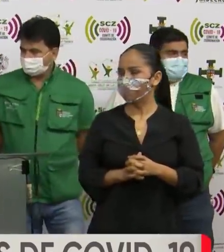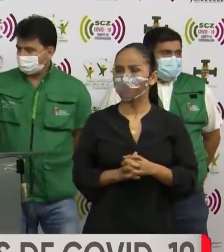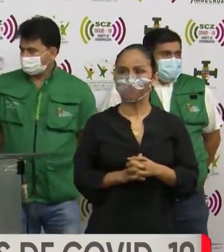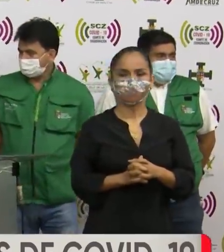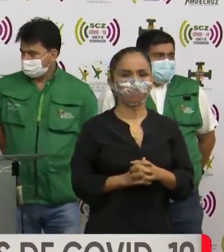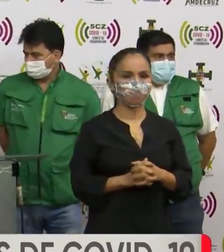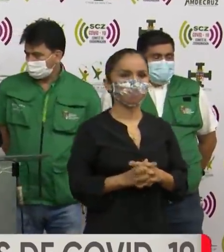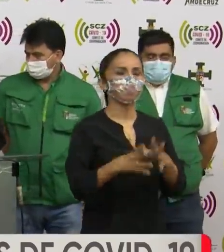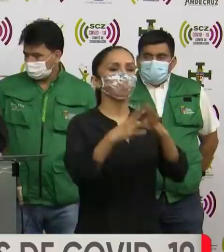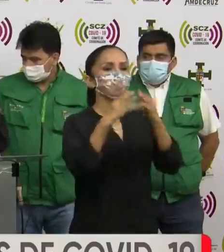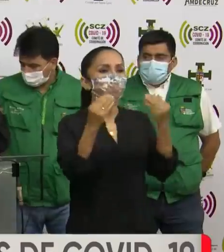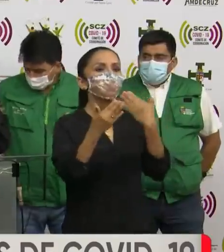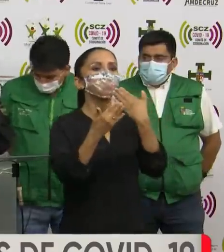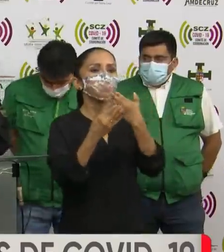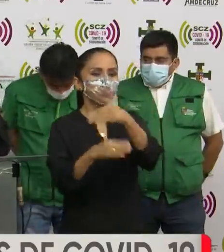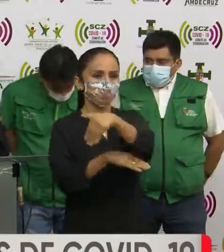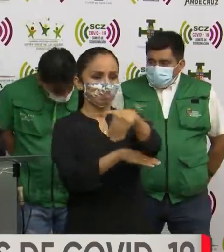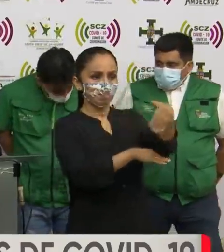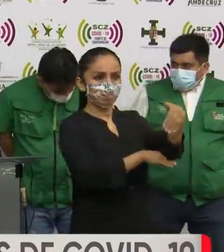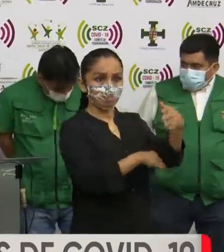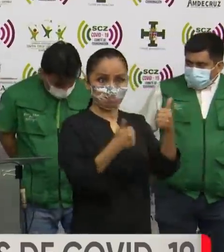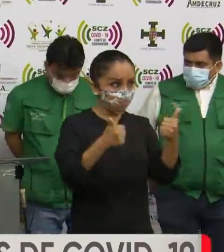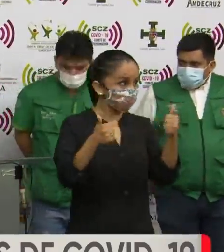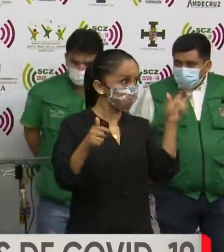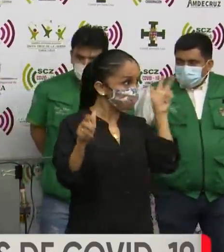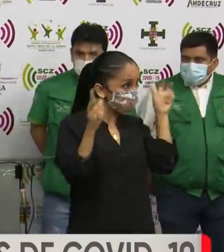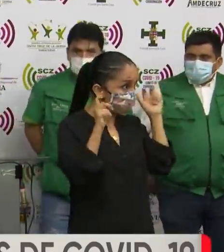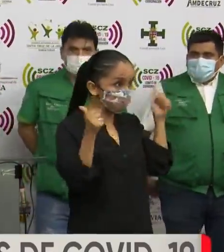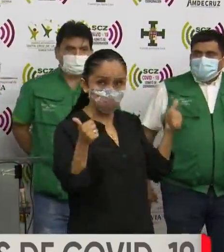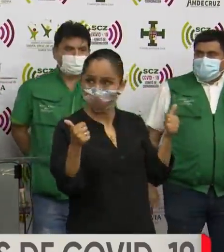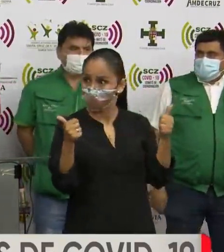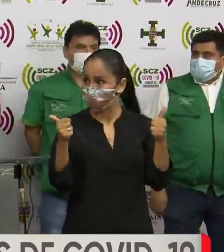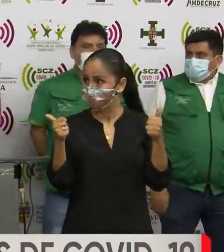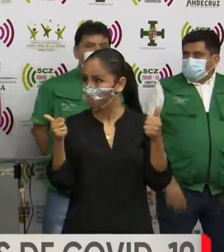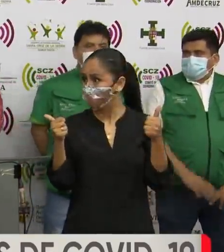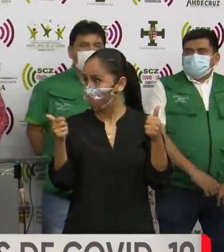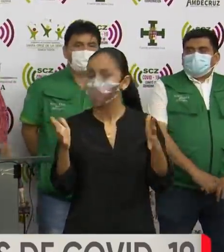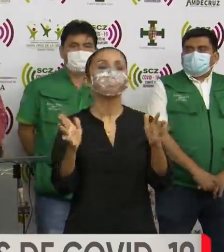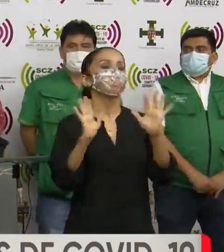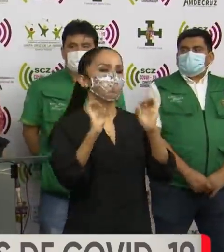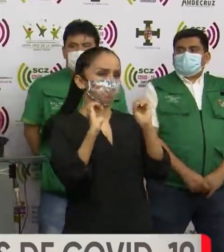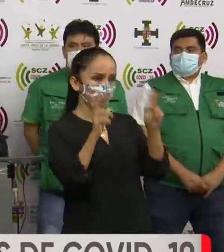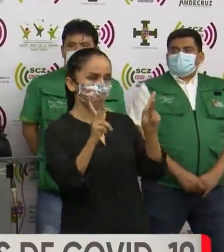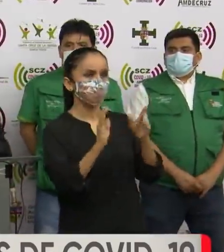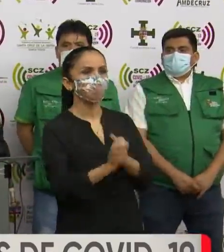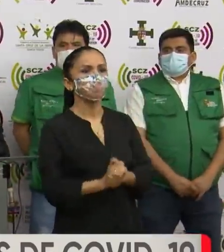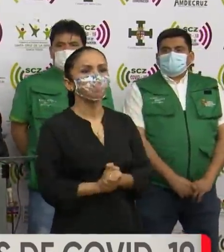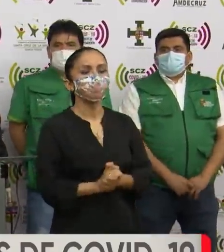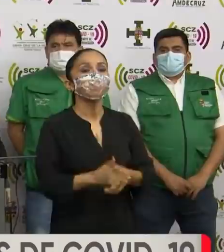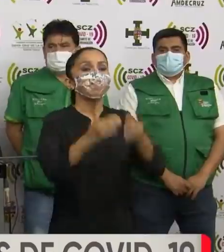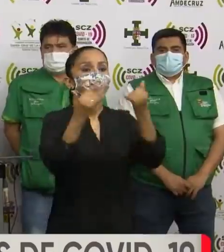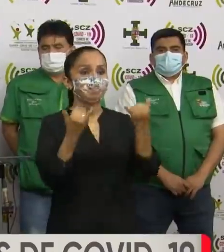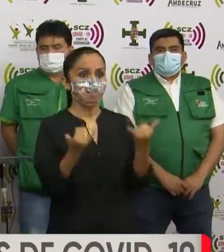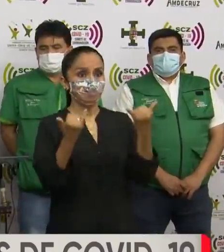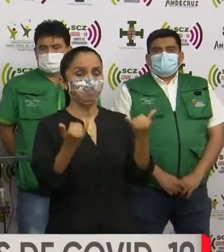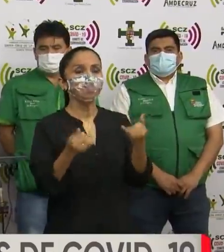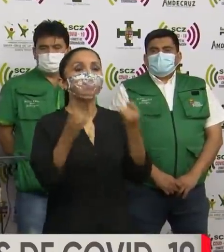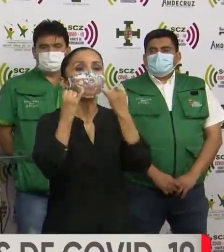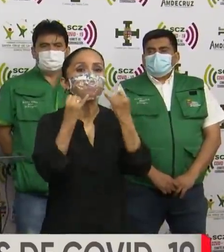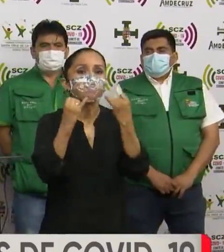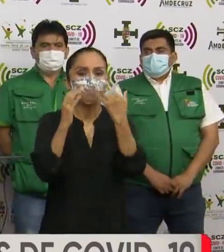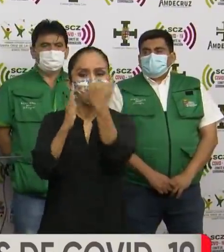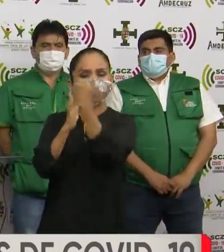Defensa va a hacer uso de las palabras, dando un informe acerca del rastrillaje que se ha realizado en esta jornada. Escuchemos. Bien, corresponde el detalle